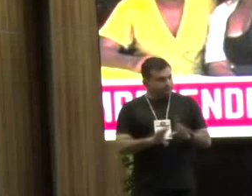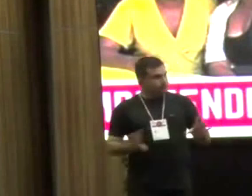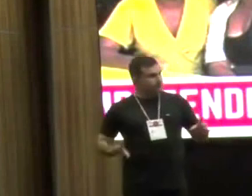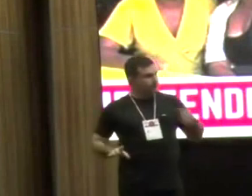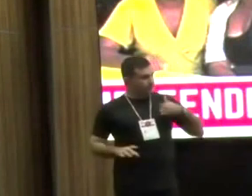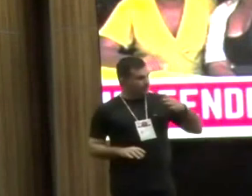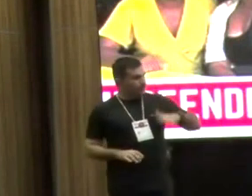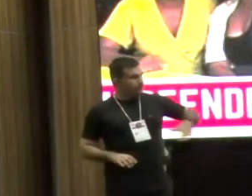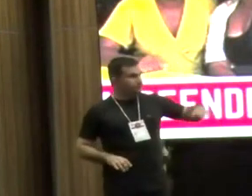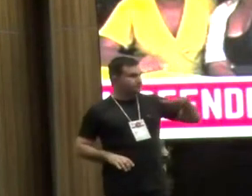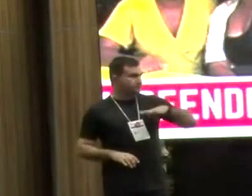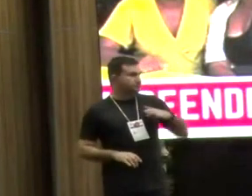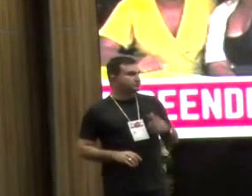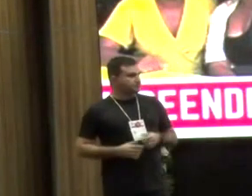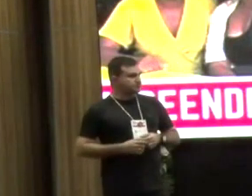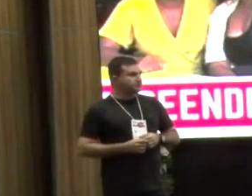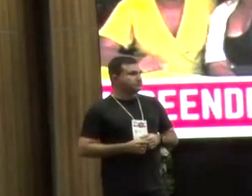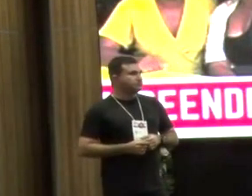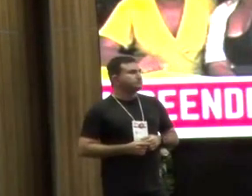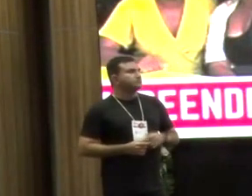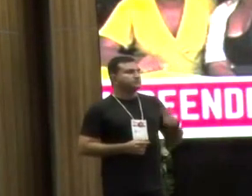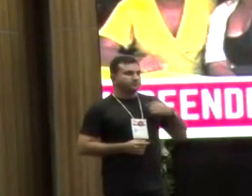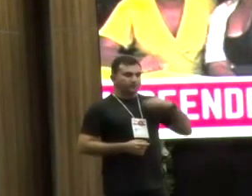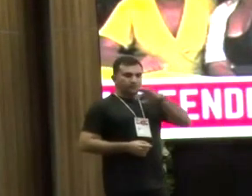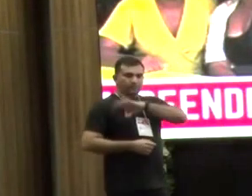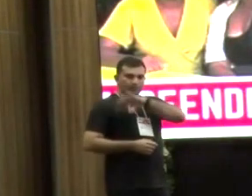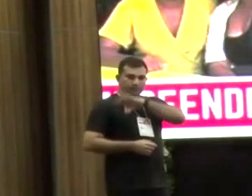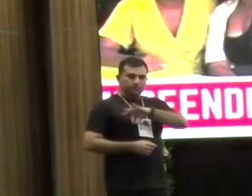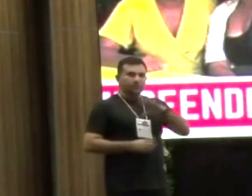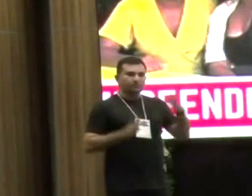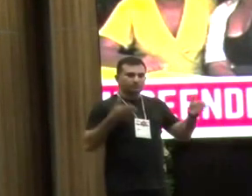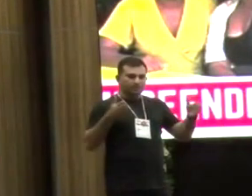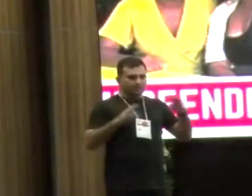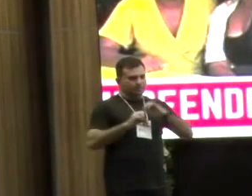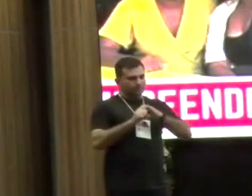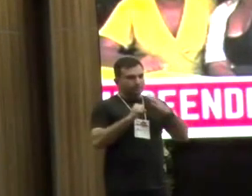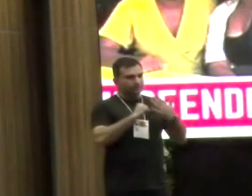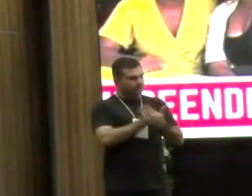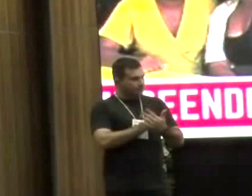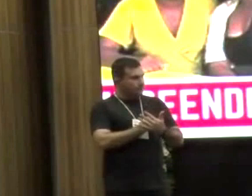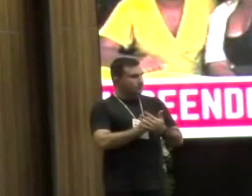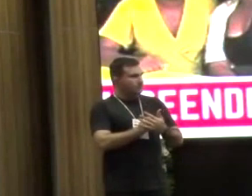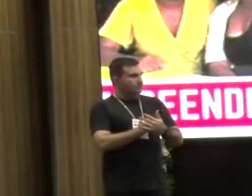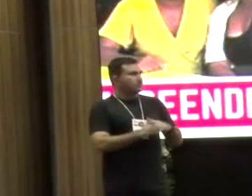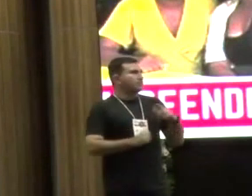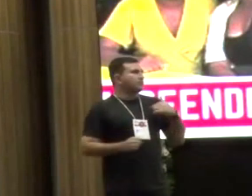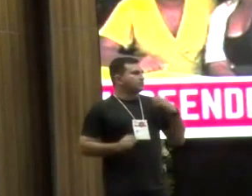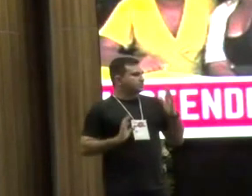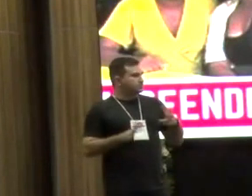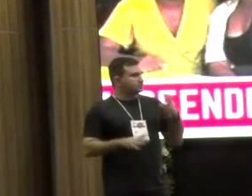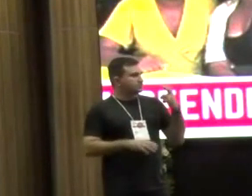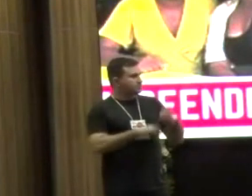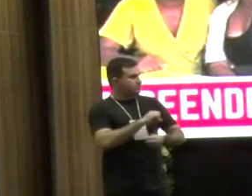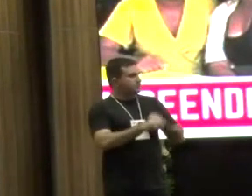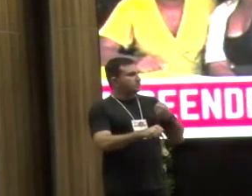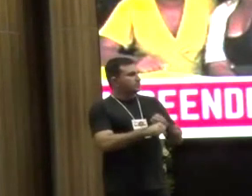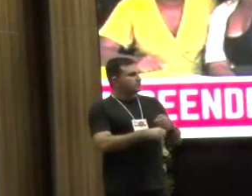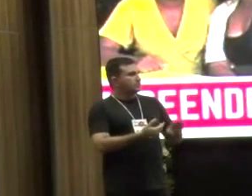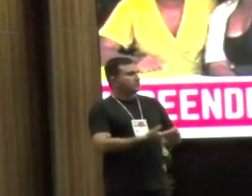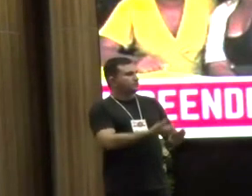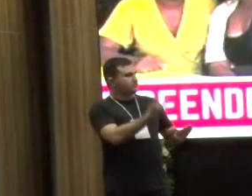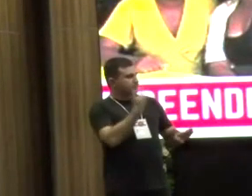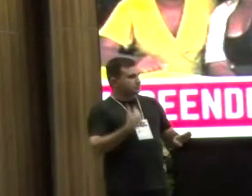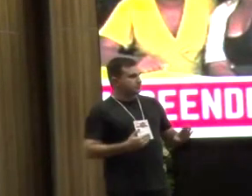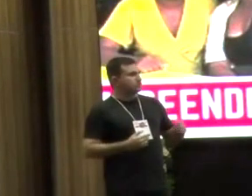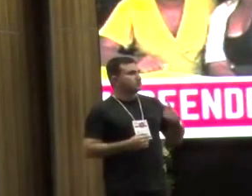da rede pública do DF, me aposentei na pandemia, peguei 5 anos de afastamento não remunerado,